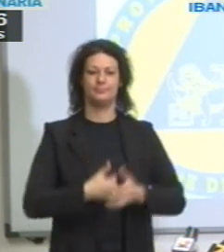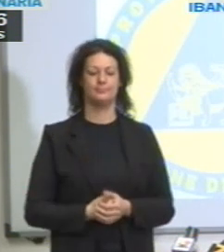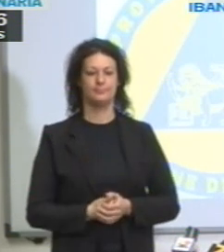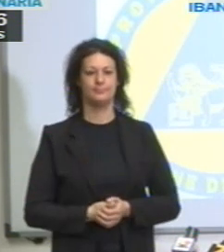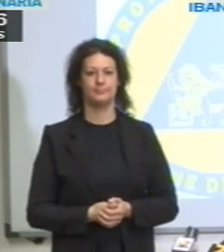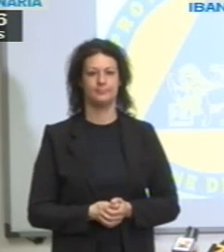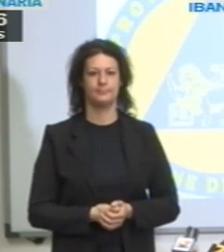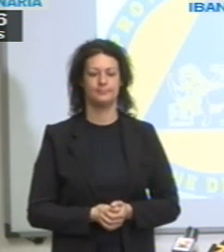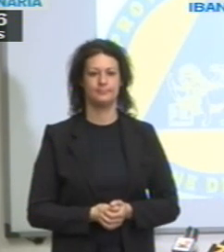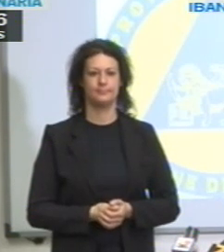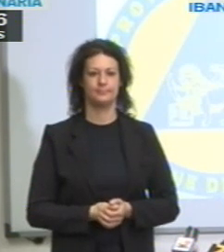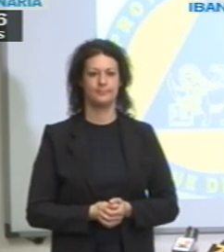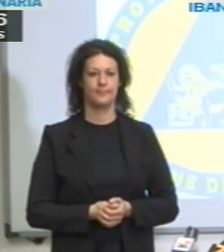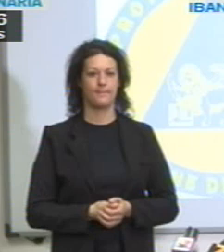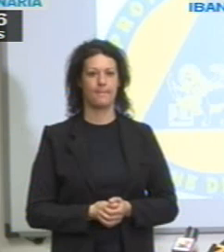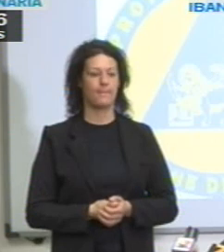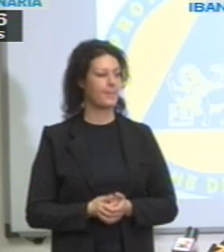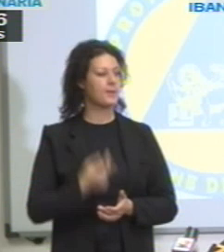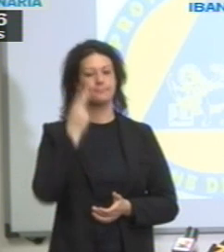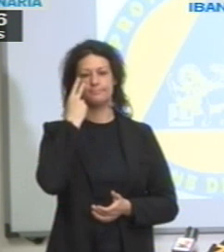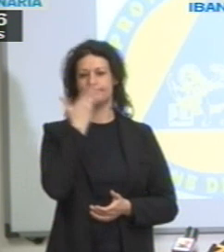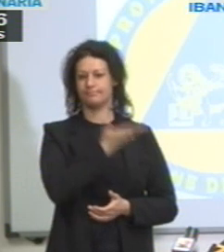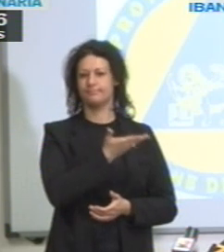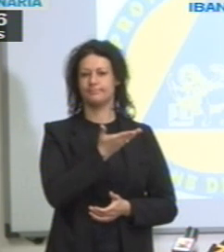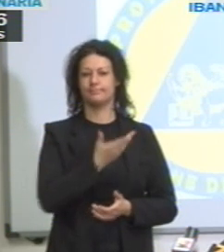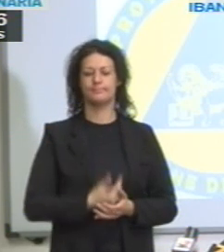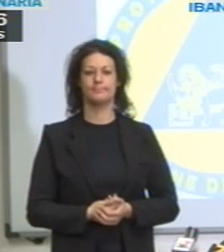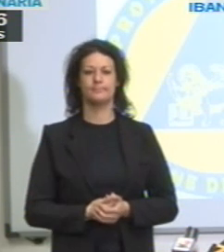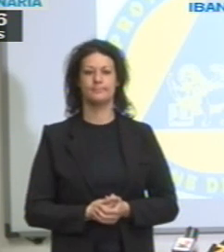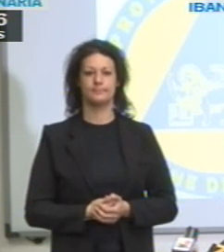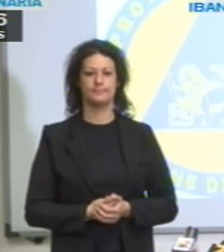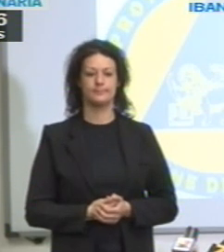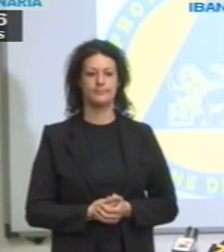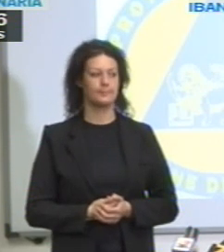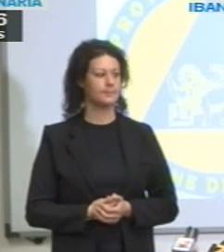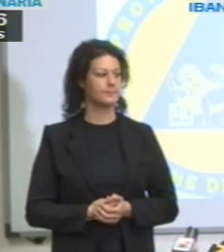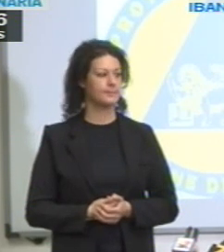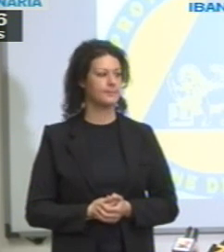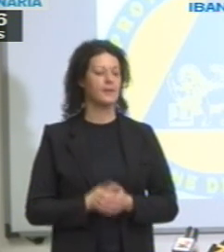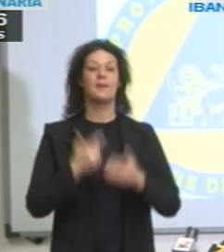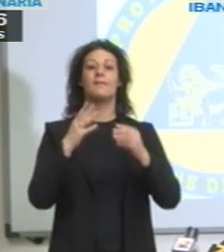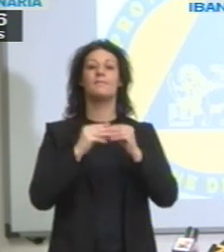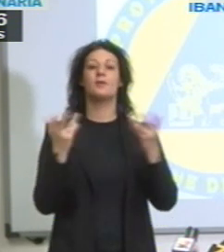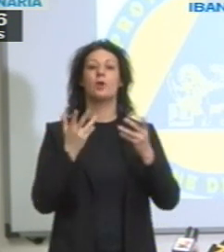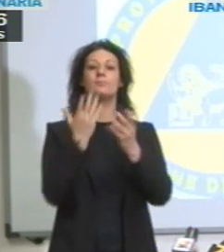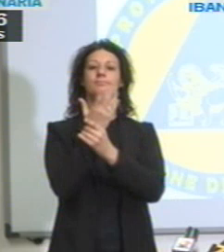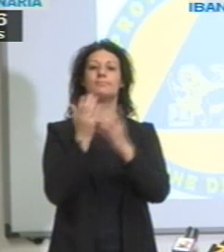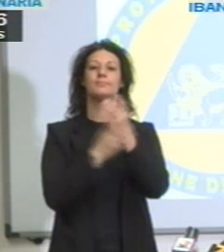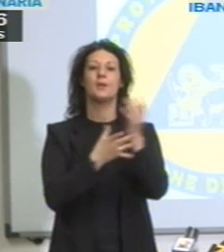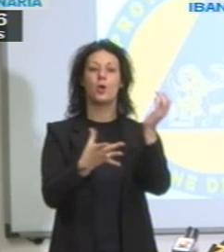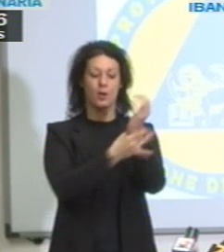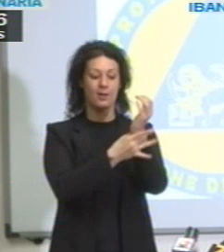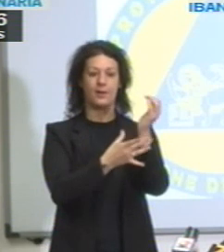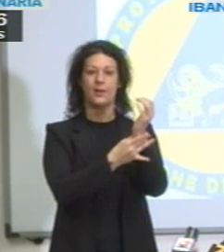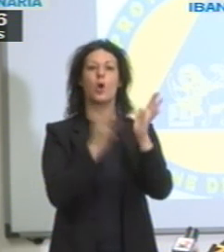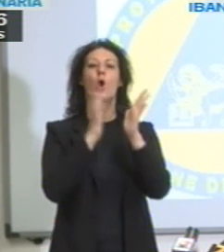E vabbè, qua abbiamo il campione perché fra l'altro sono stati fatti appunto i polsini con colori diversi che vanno bene